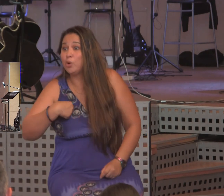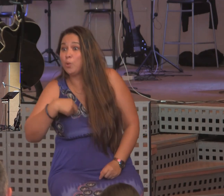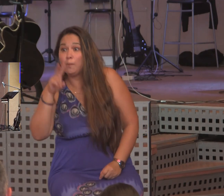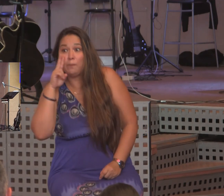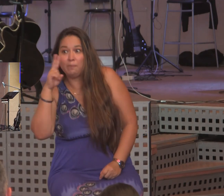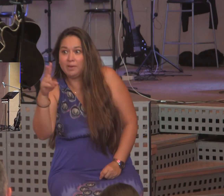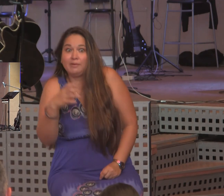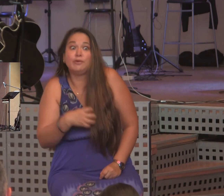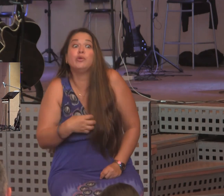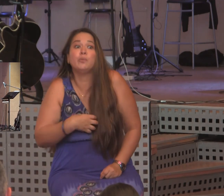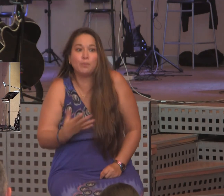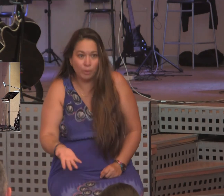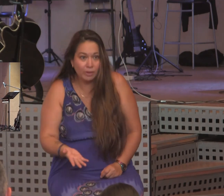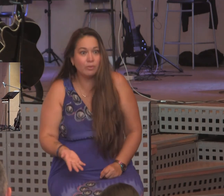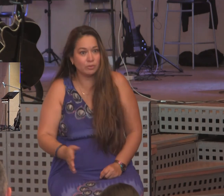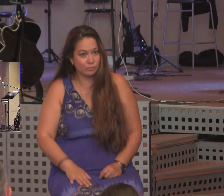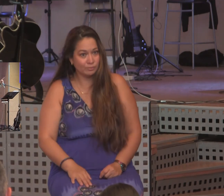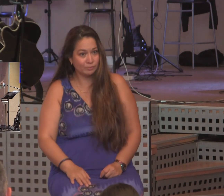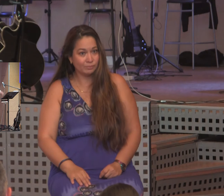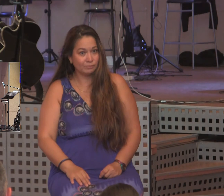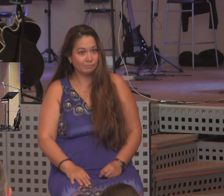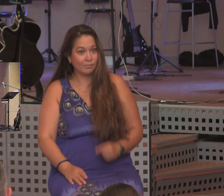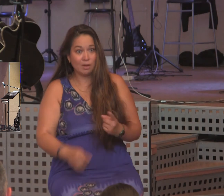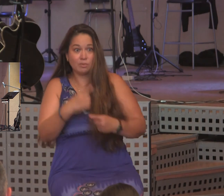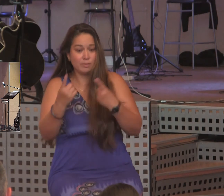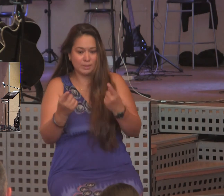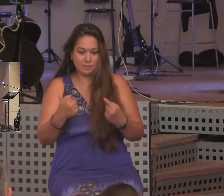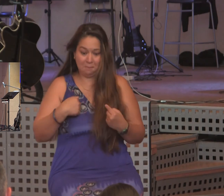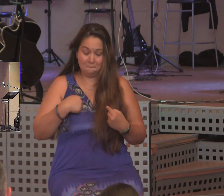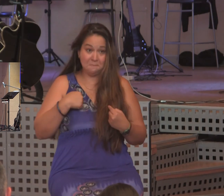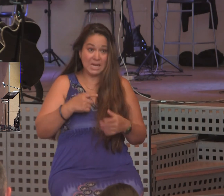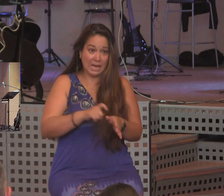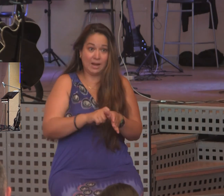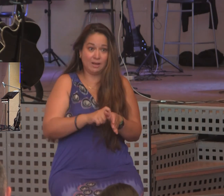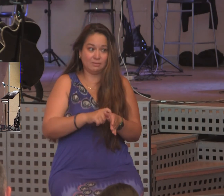tenemos todos que no vemos de nosotros.